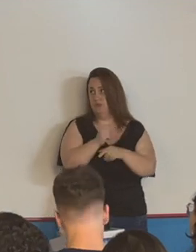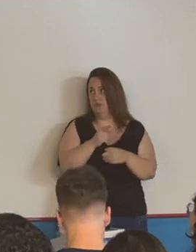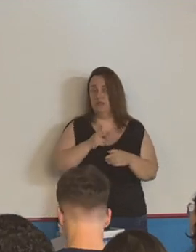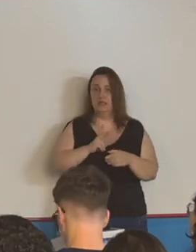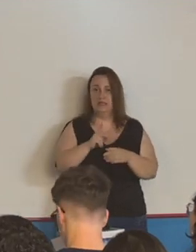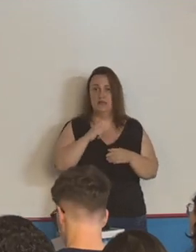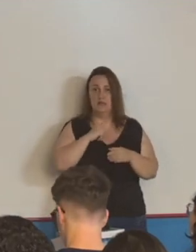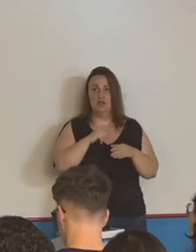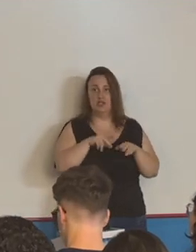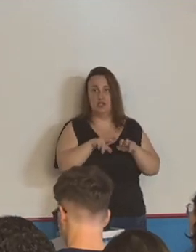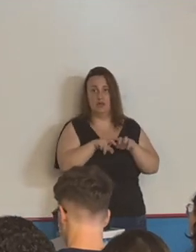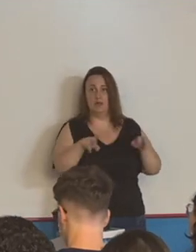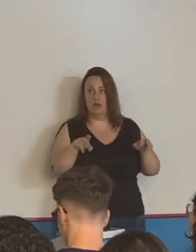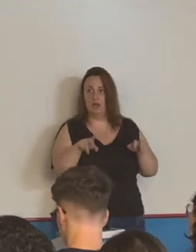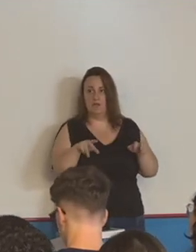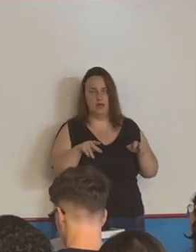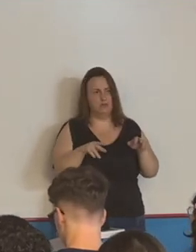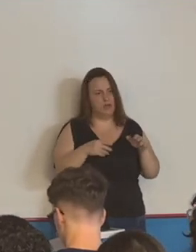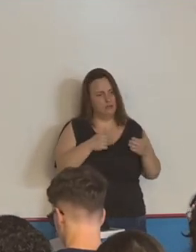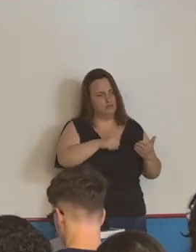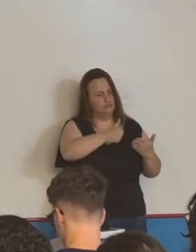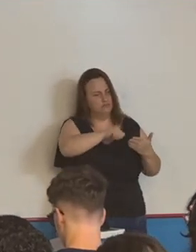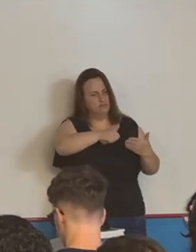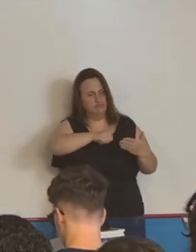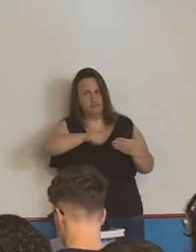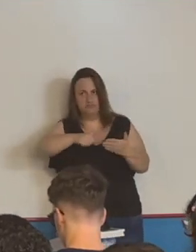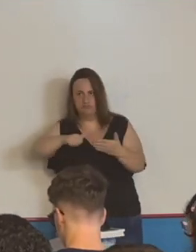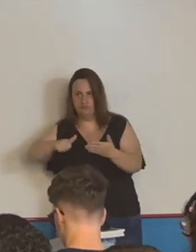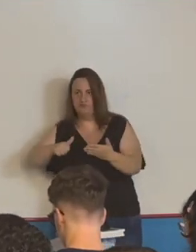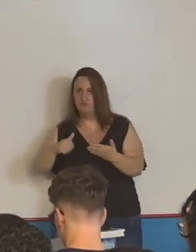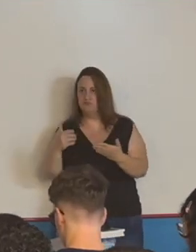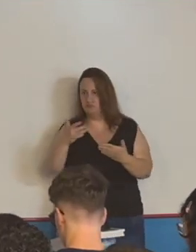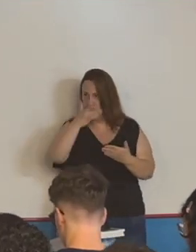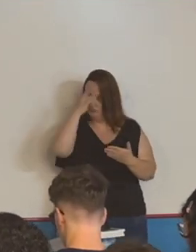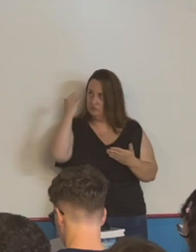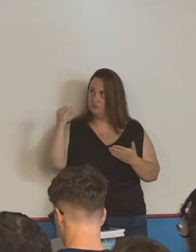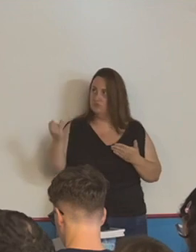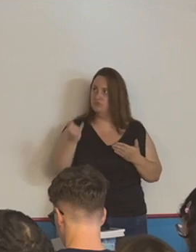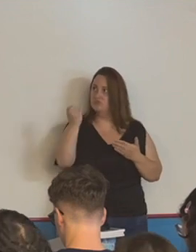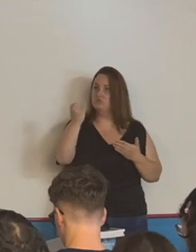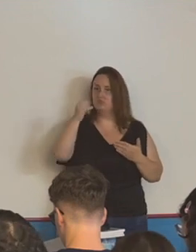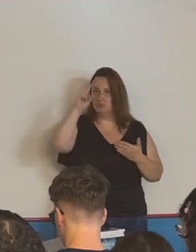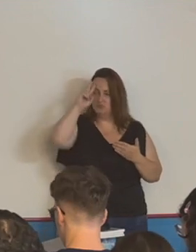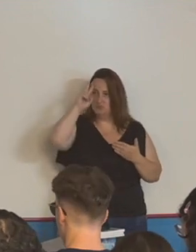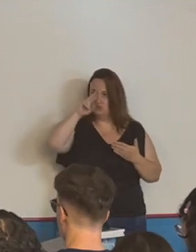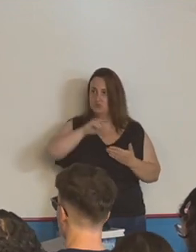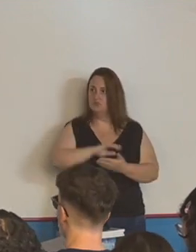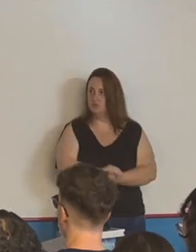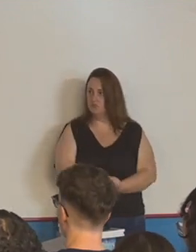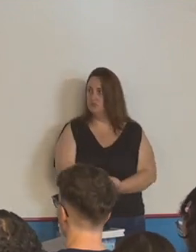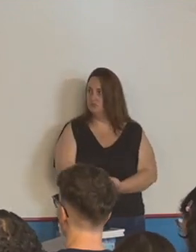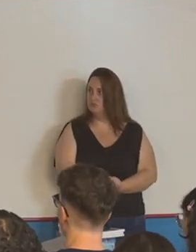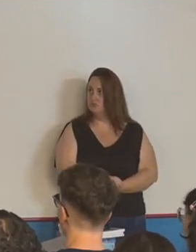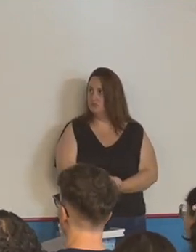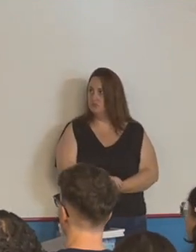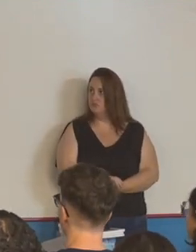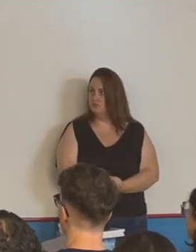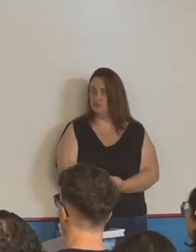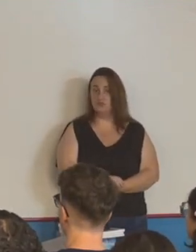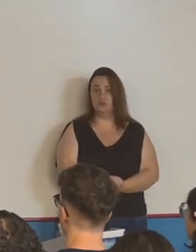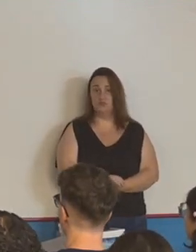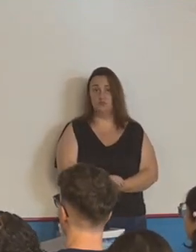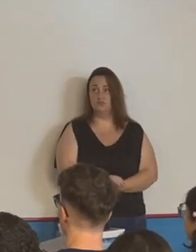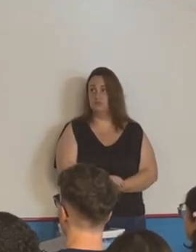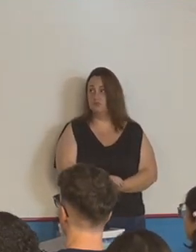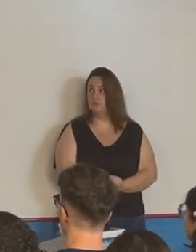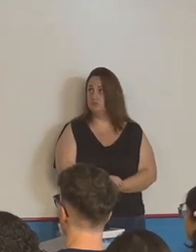banca legal, os jurados legais, assim, que eram curadores importantes, historiadores. E aí você acabava tendo visibilidade só